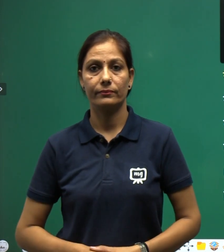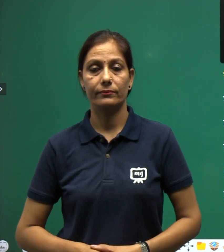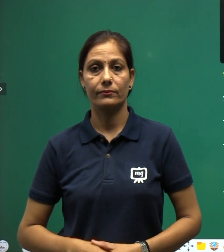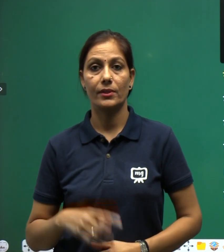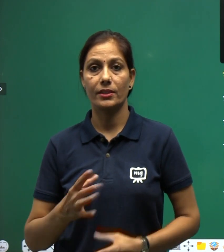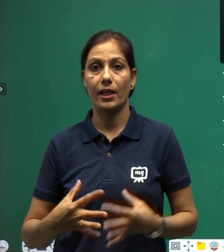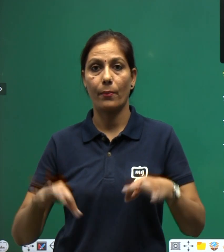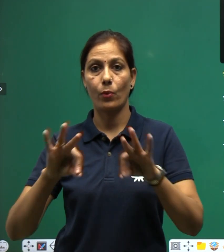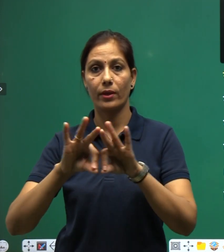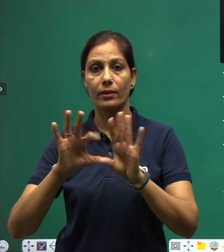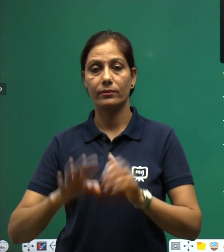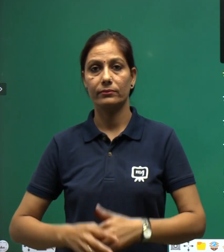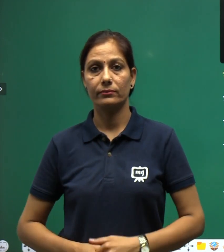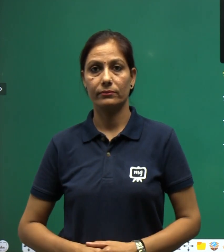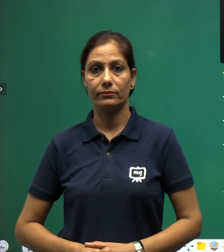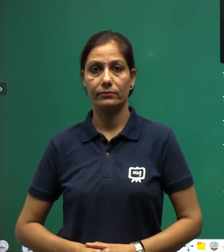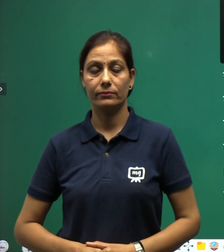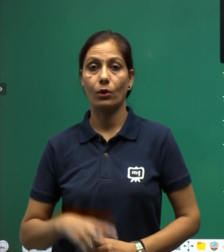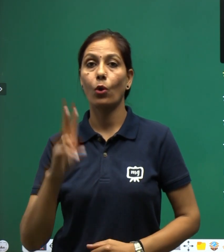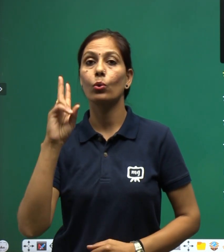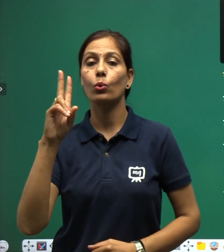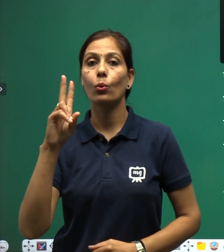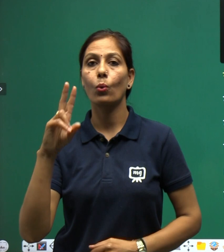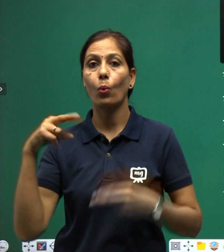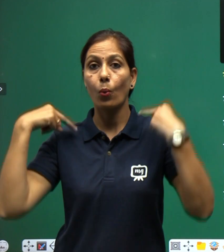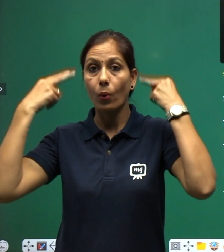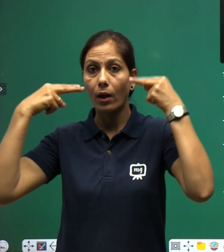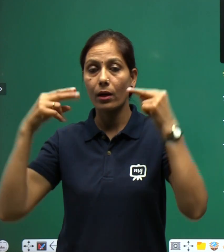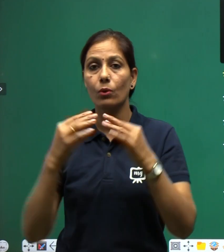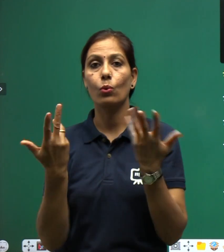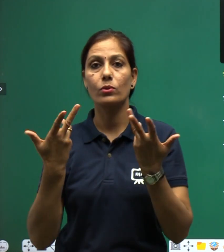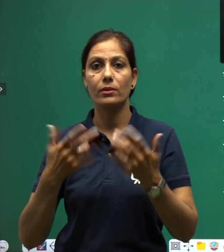इसके प्रमुख 2 कारण कौन से थे?